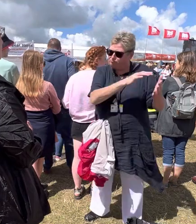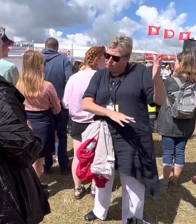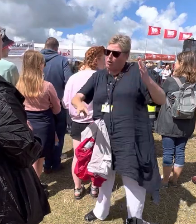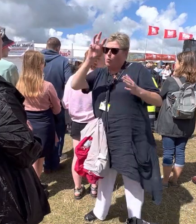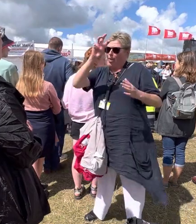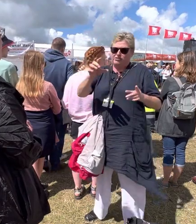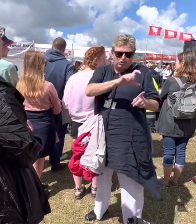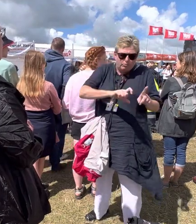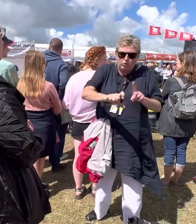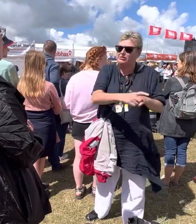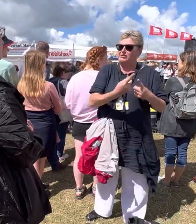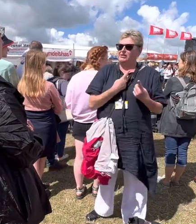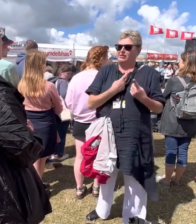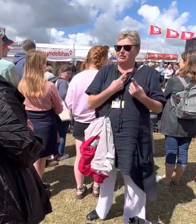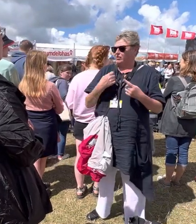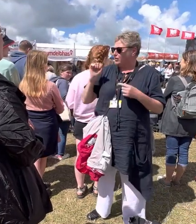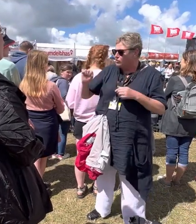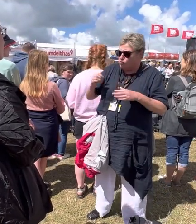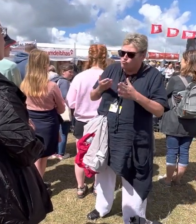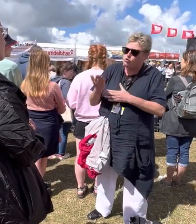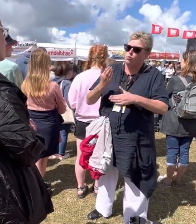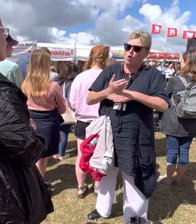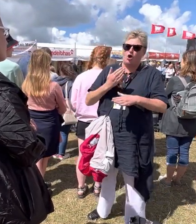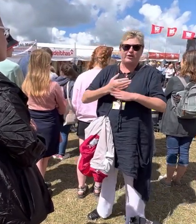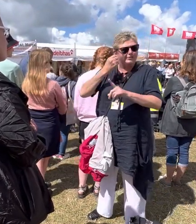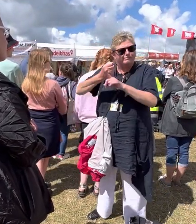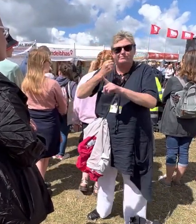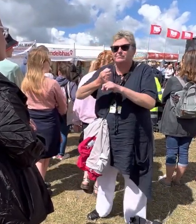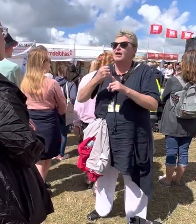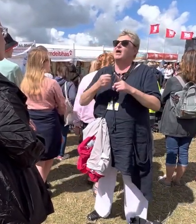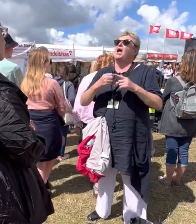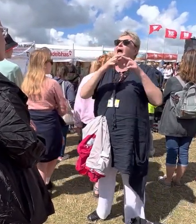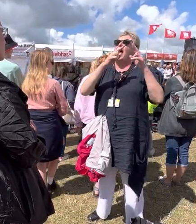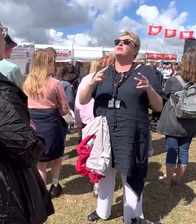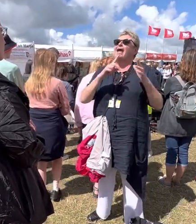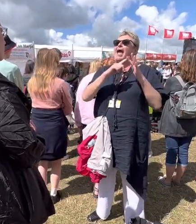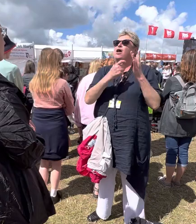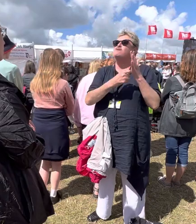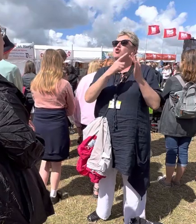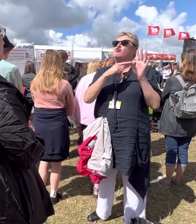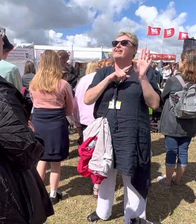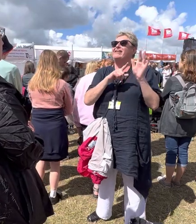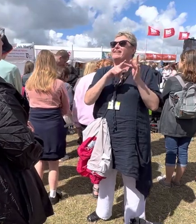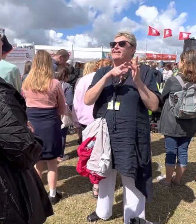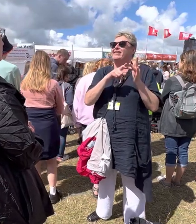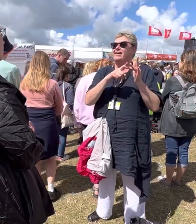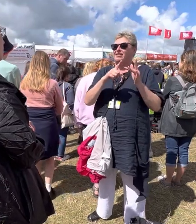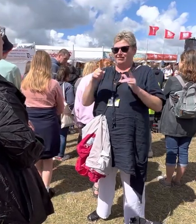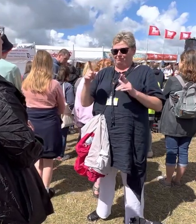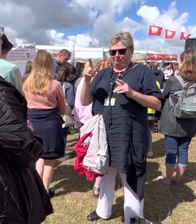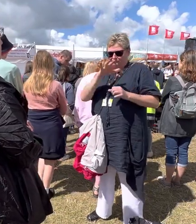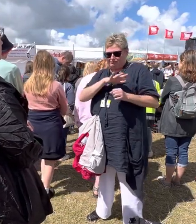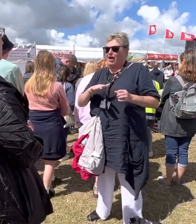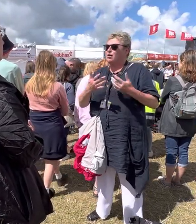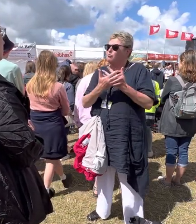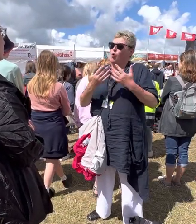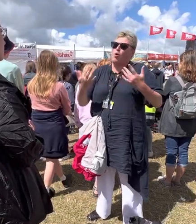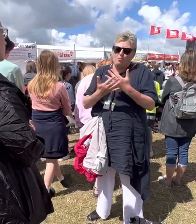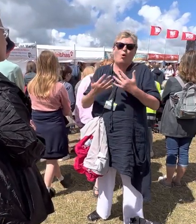cymunedau gyda'i waith yn Taireri a grŵp Cynefin a llawer iawn mwy hefyd. Felly